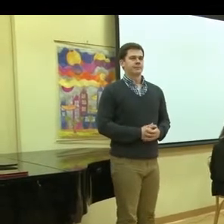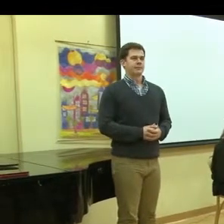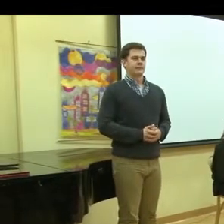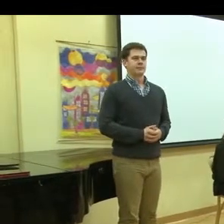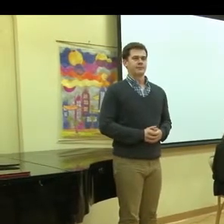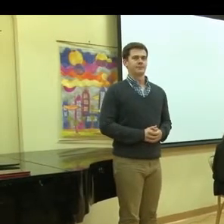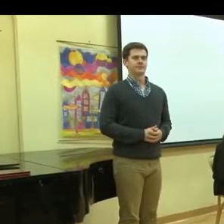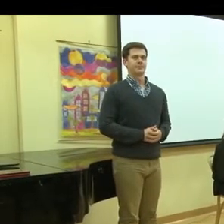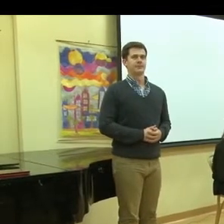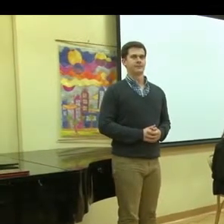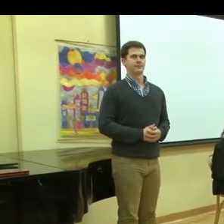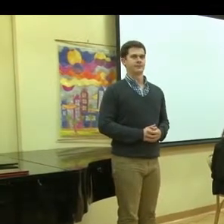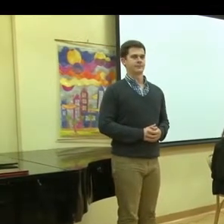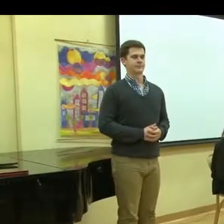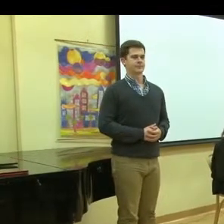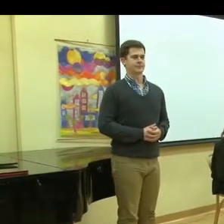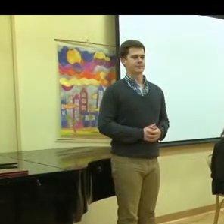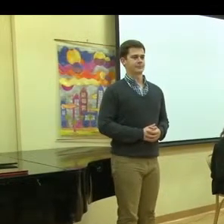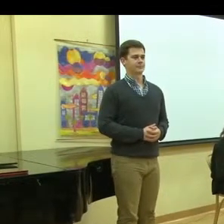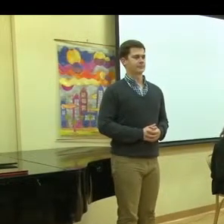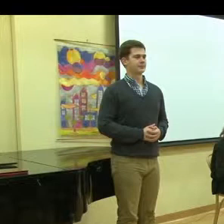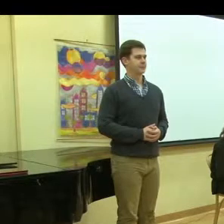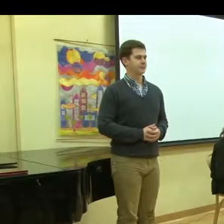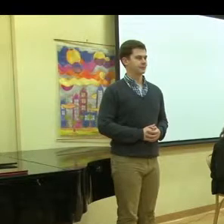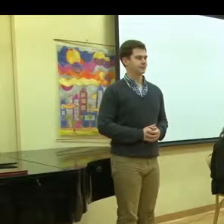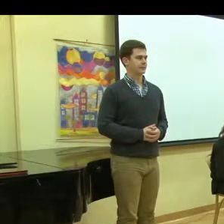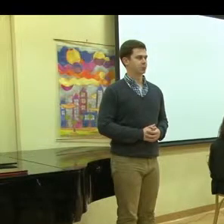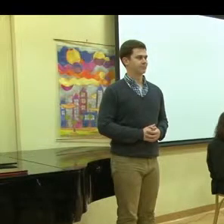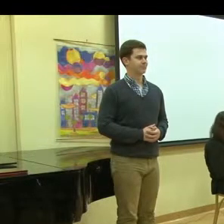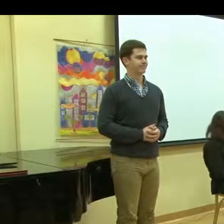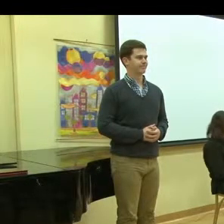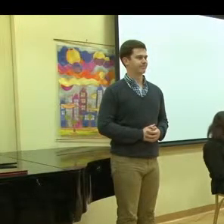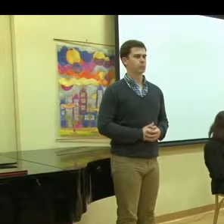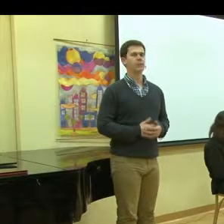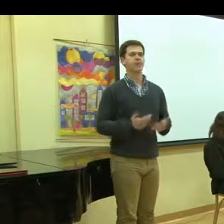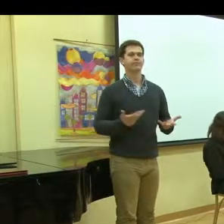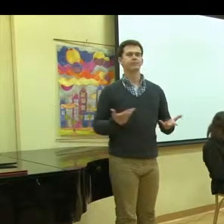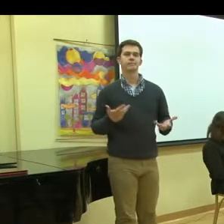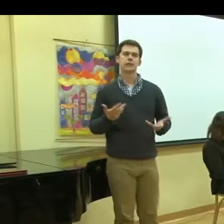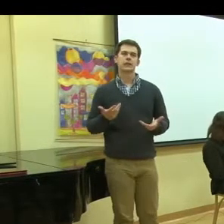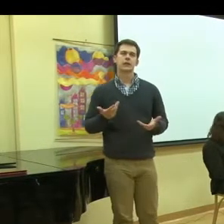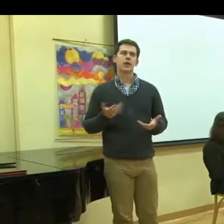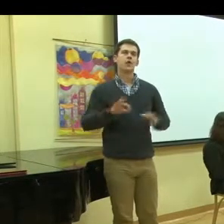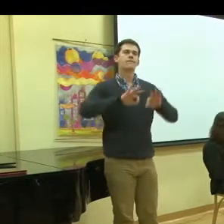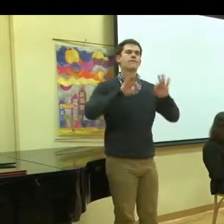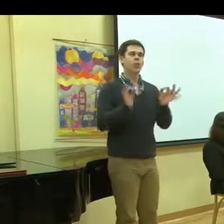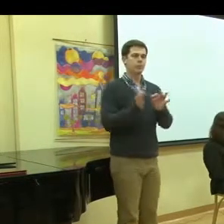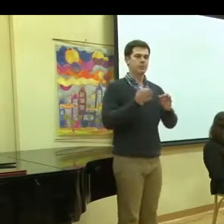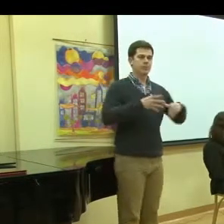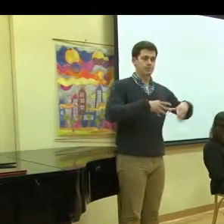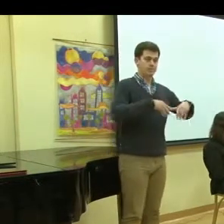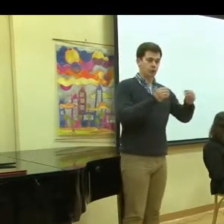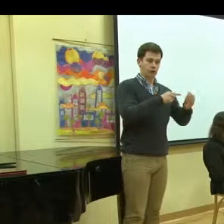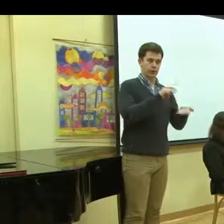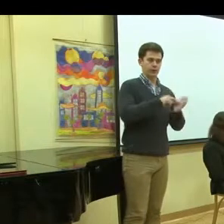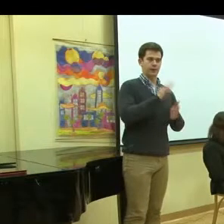Primero, el proto tango ese era producto de inmigrantes, puramente. Proto tango to produkt tak